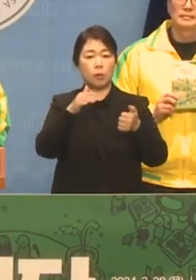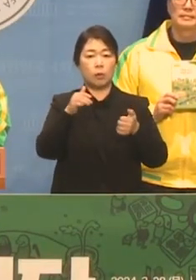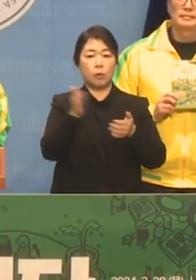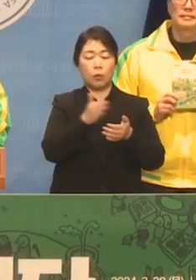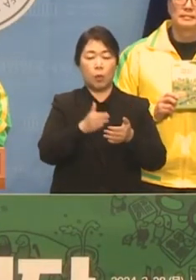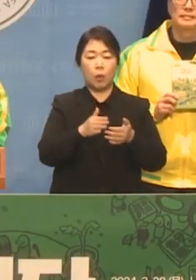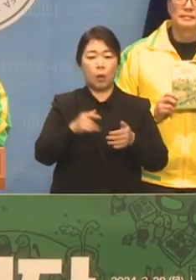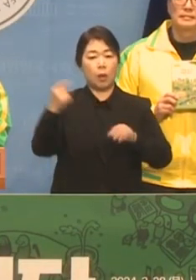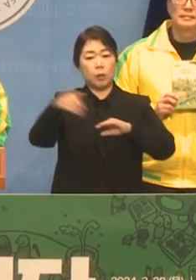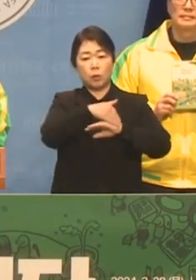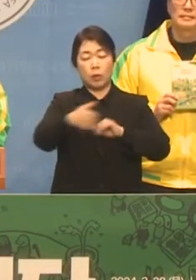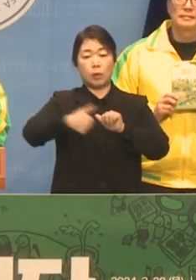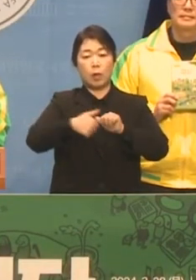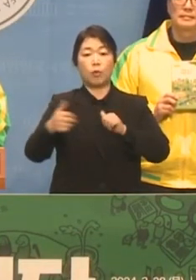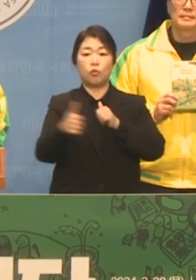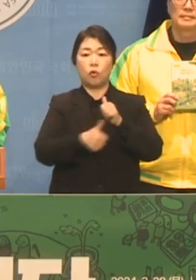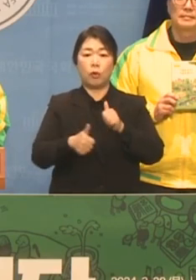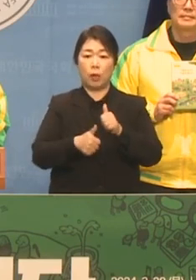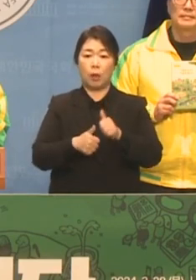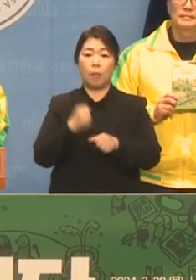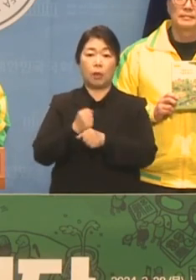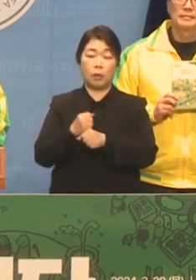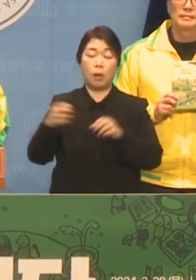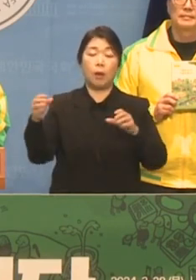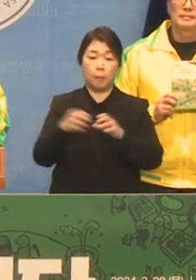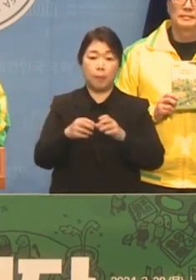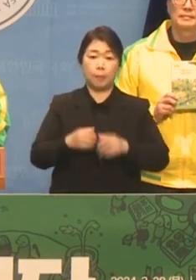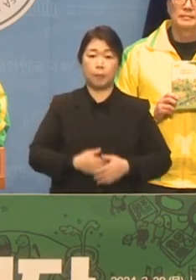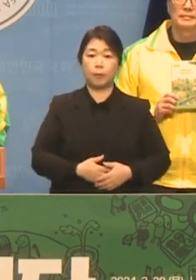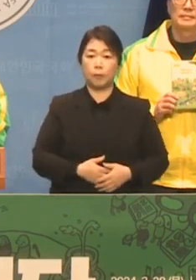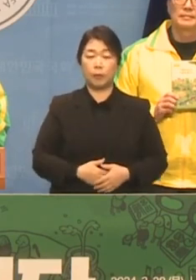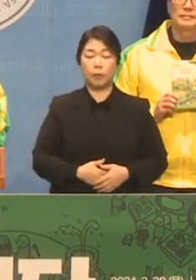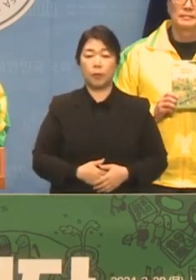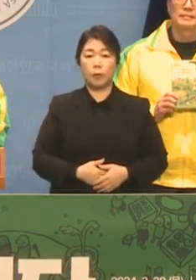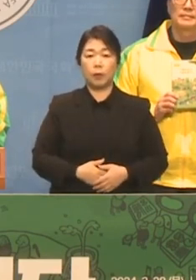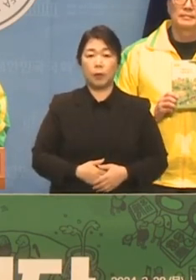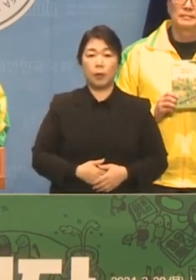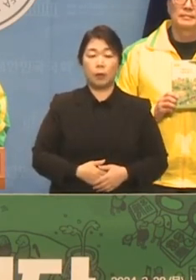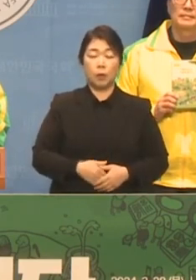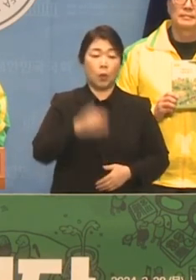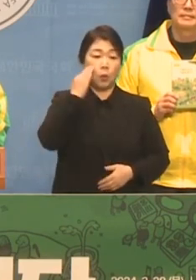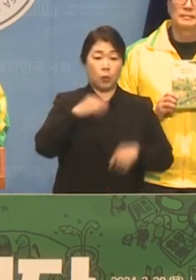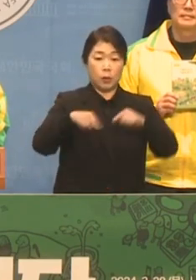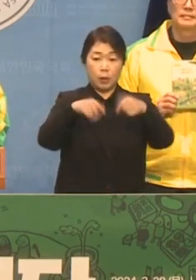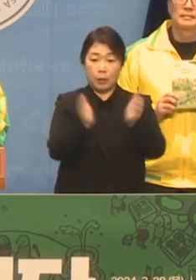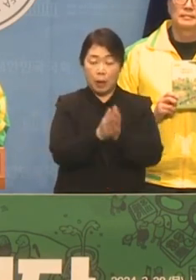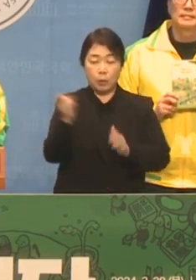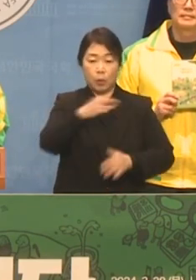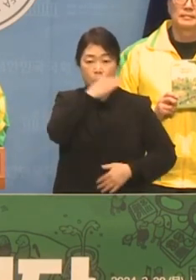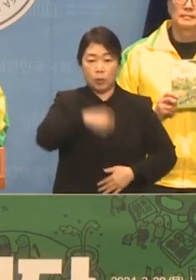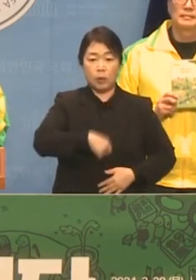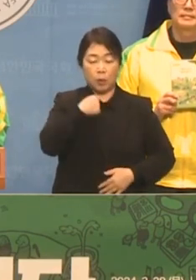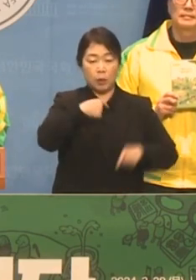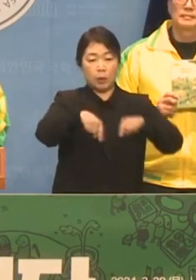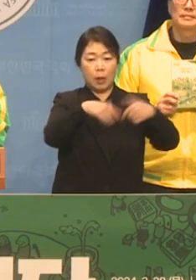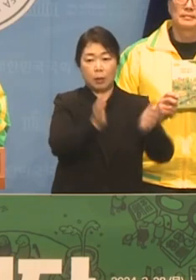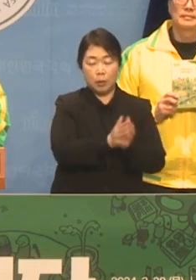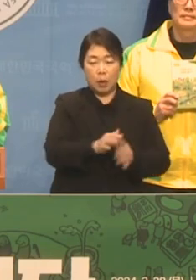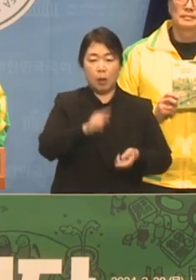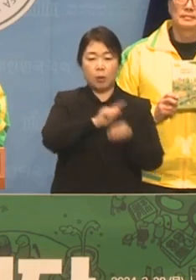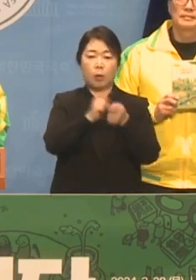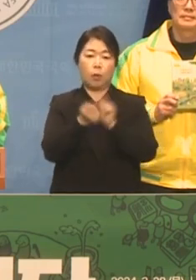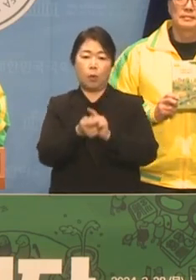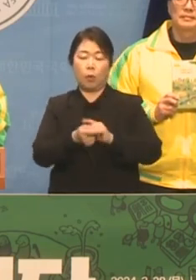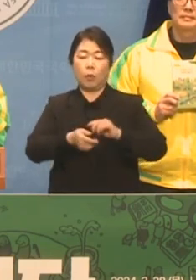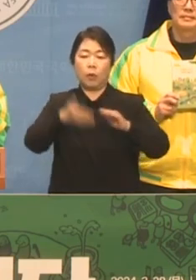결과이기도 합니다 또한 가치 중심의 선거연합 정당으로 녹색당과 정의당의 정책 토론과 공약 논쟁에